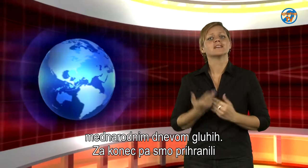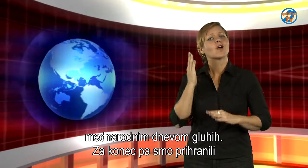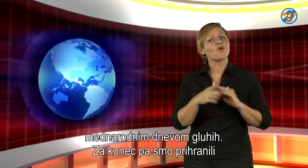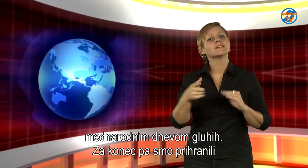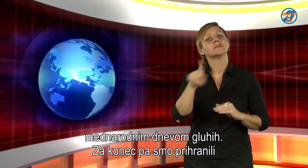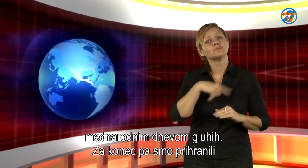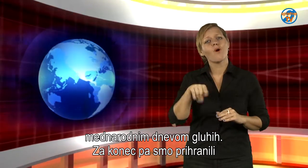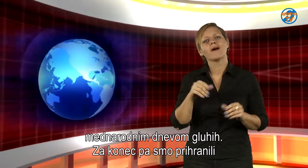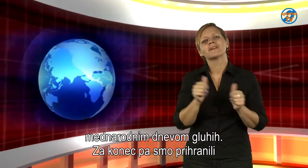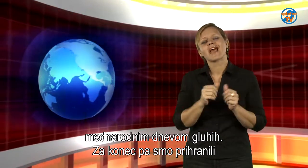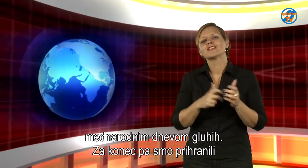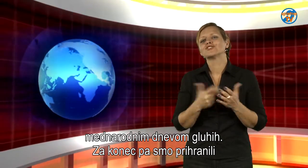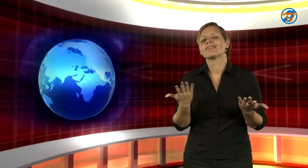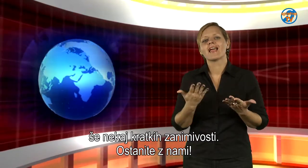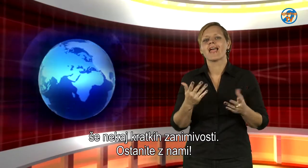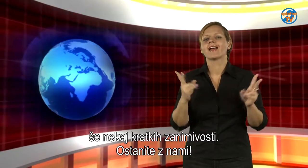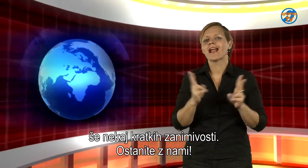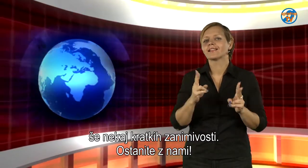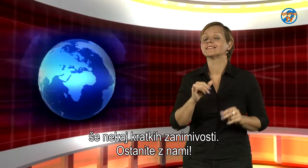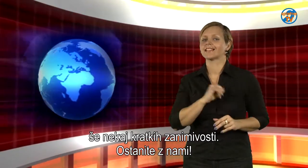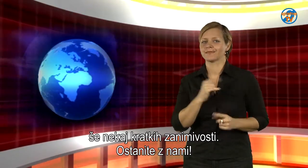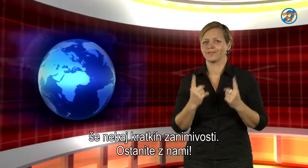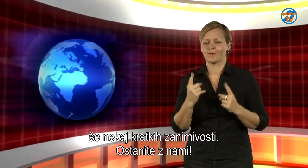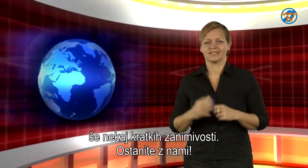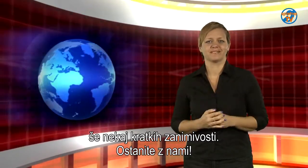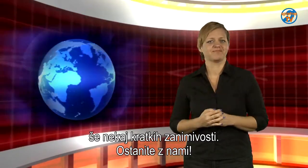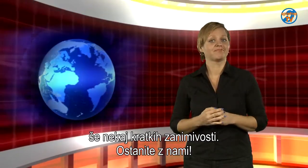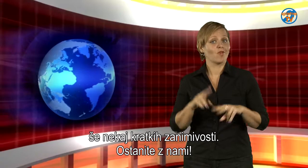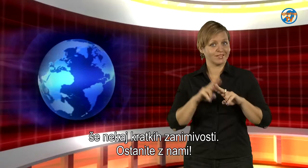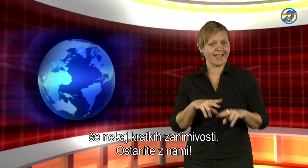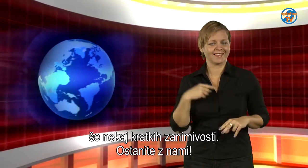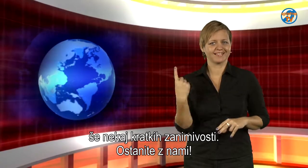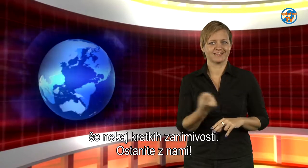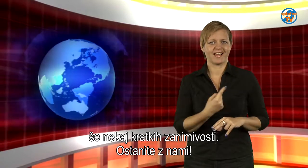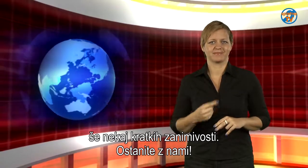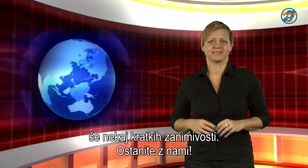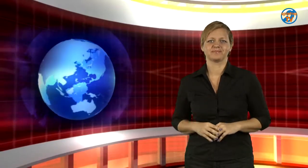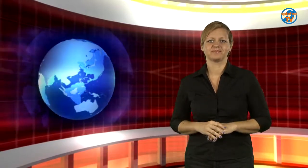Za konec pa smo prihranili še nekaj kratkih zanimivosti. Ostanite z nami.